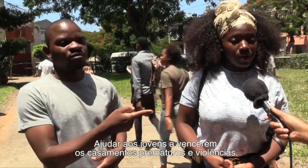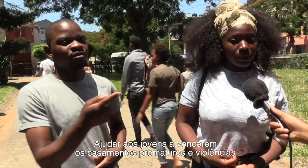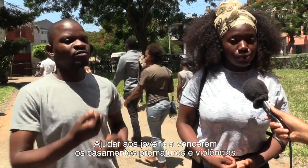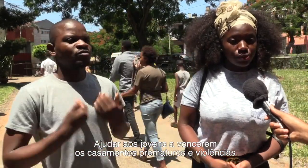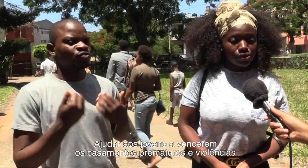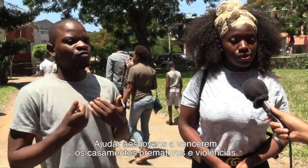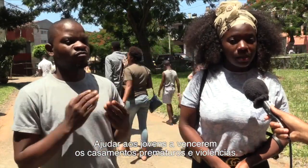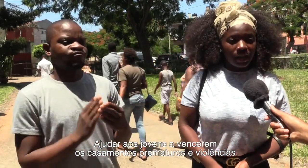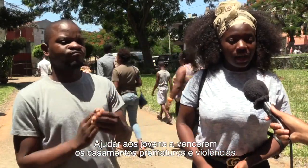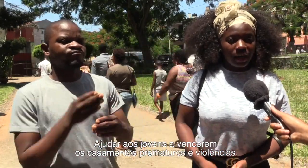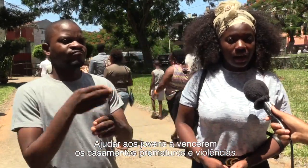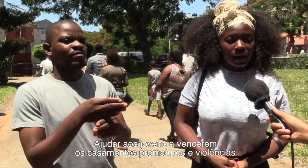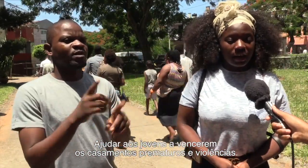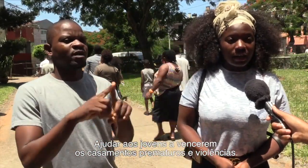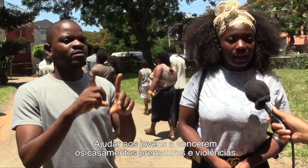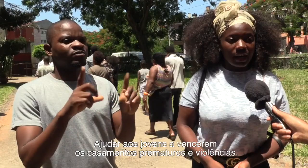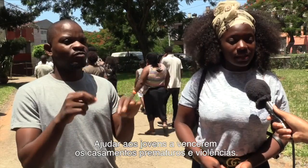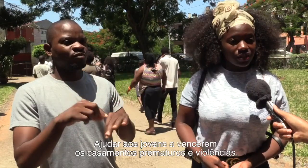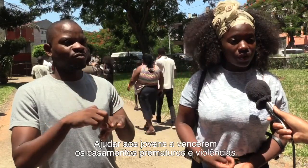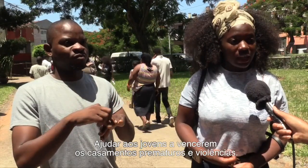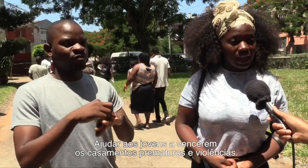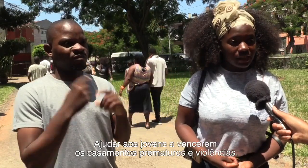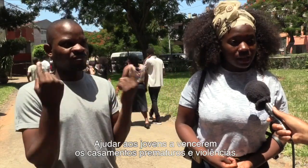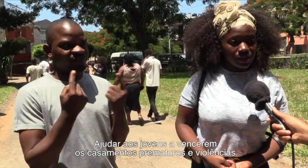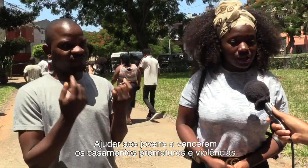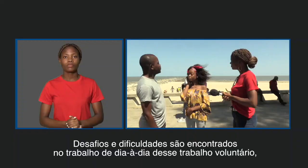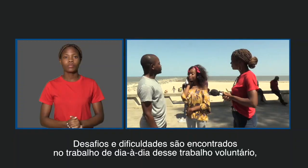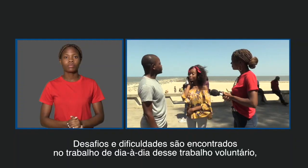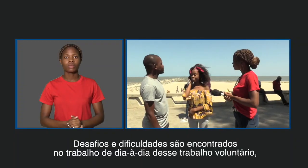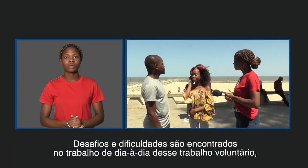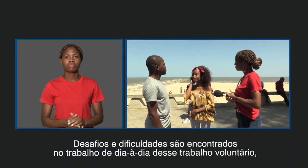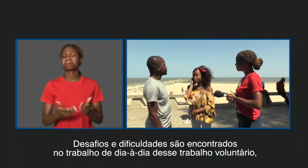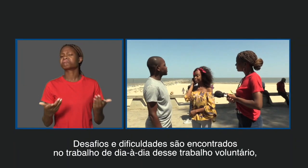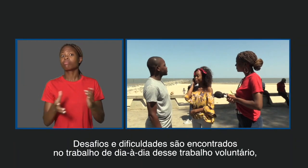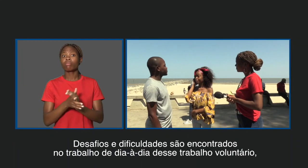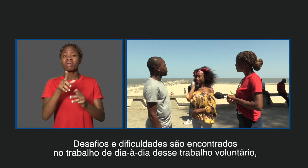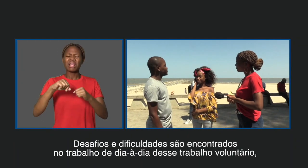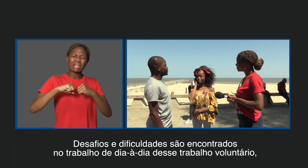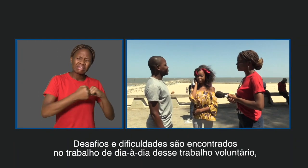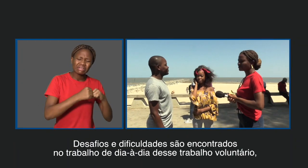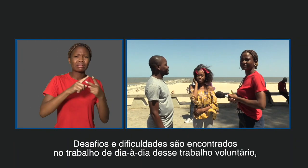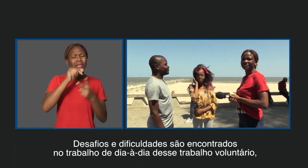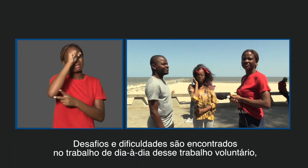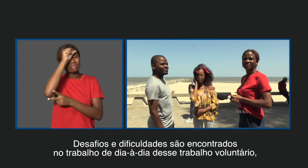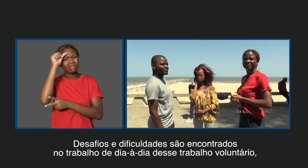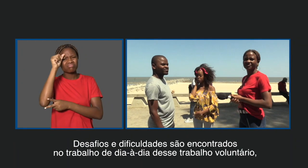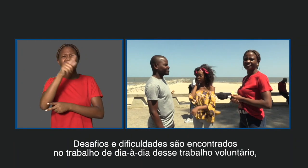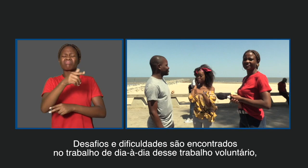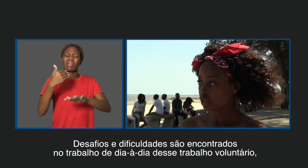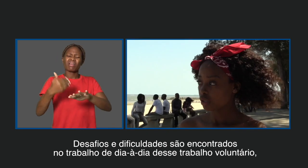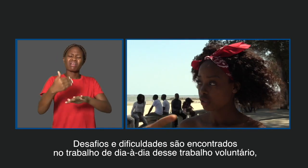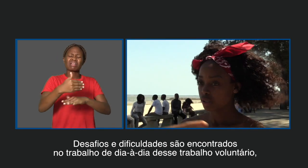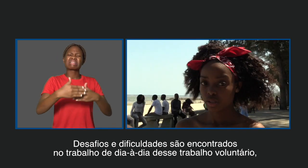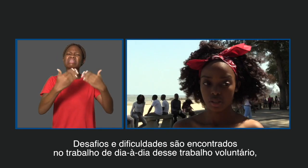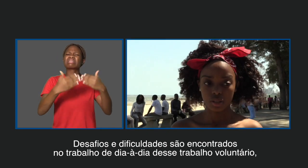casamentos prematuros, a essas violências. Desafios e dificuldades são encontrados no